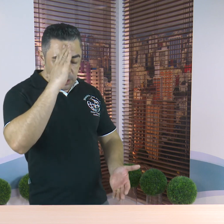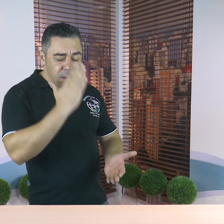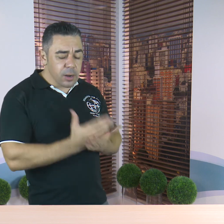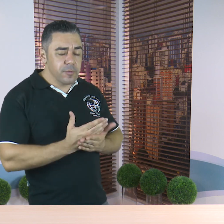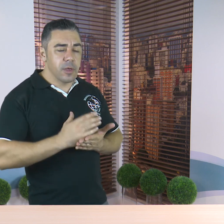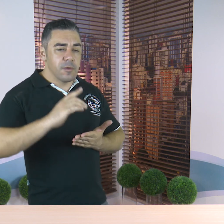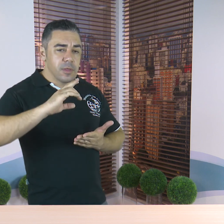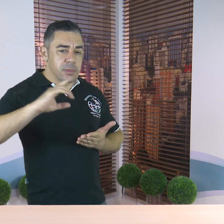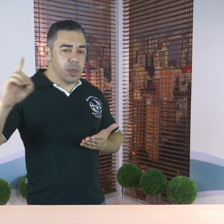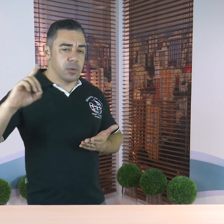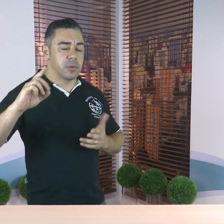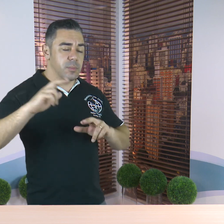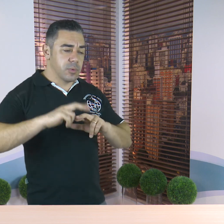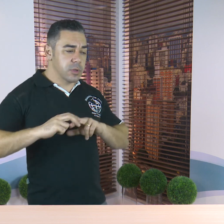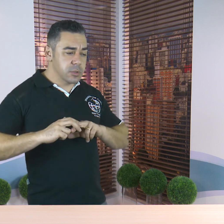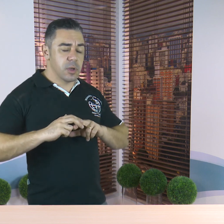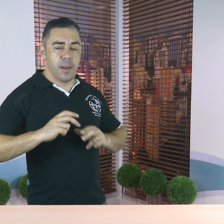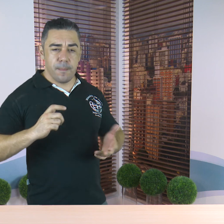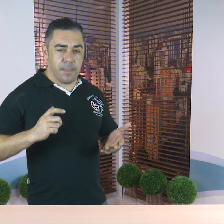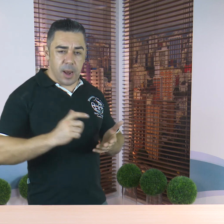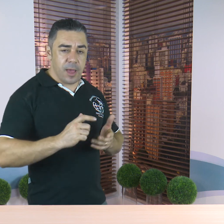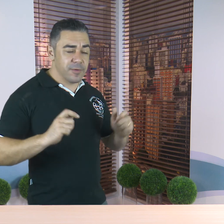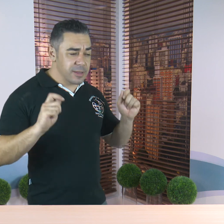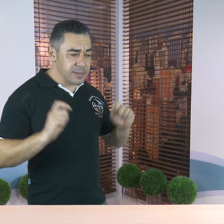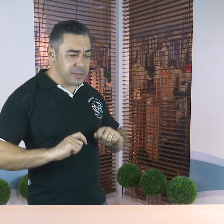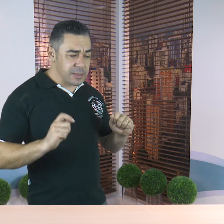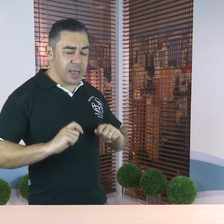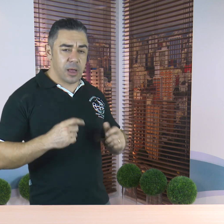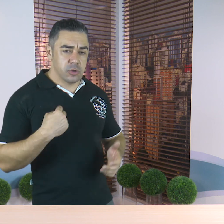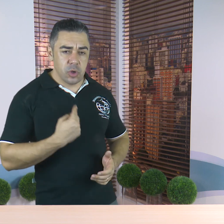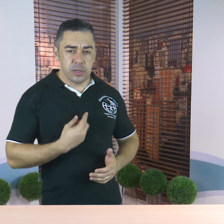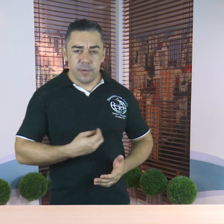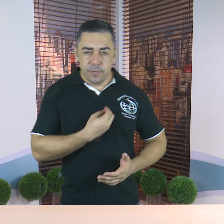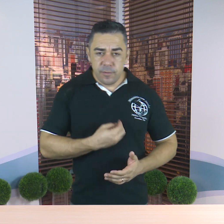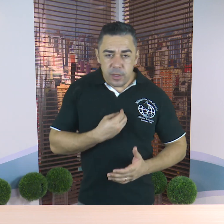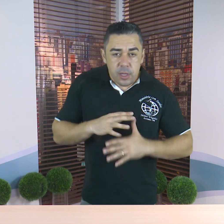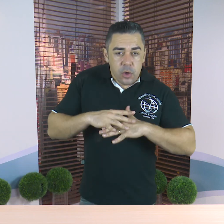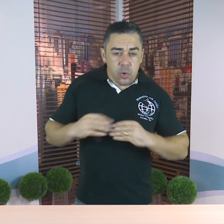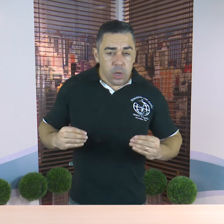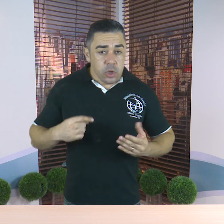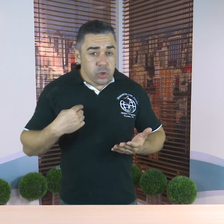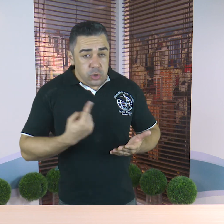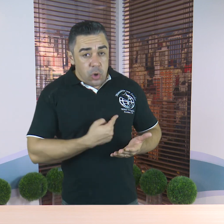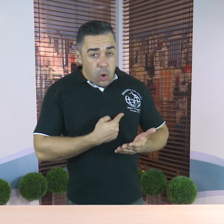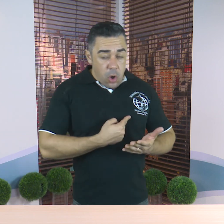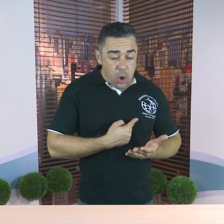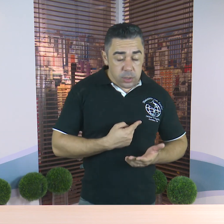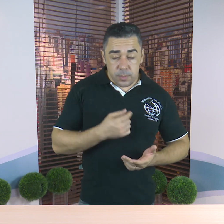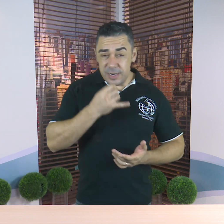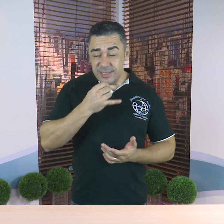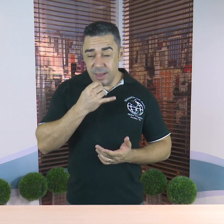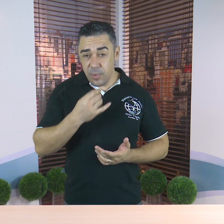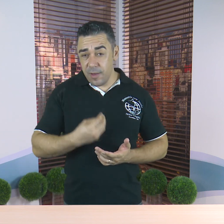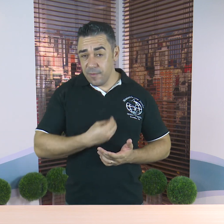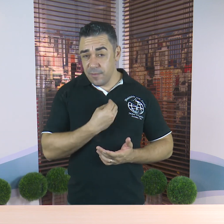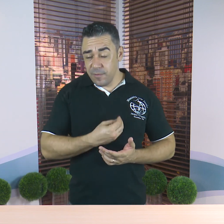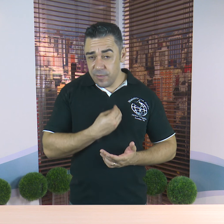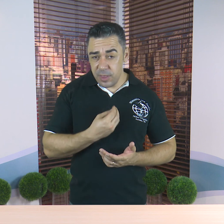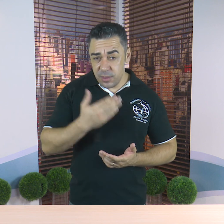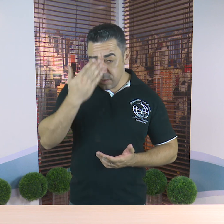nos abate quanto nos cura. Não podemos ter a verdade acerca de Deus divorciada da